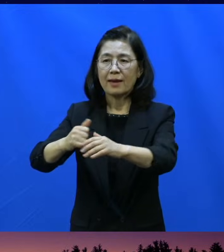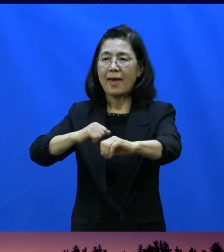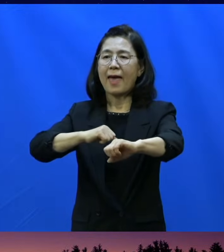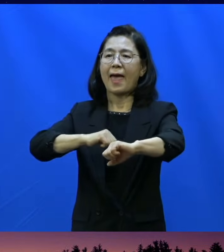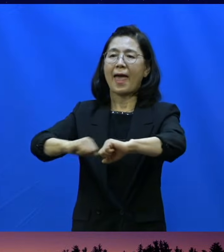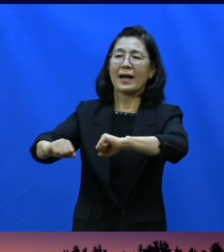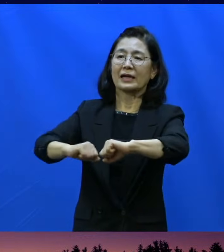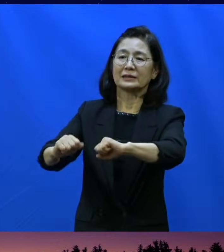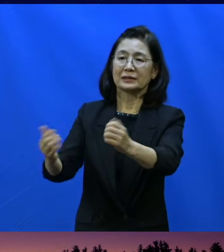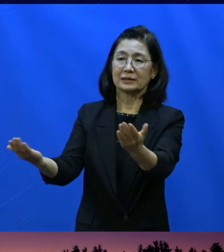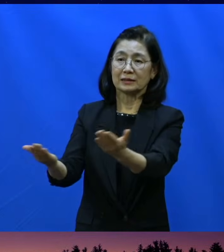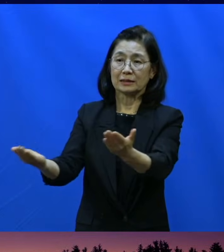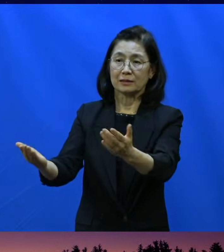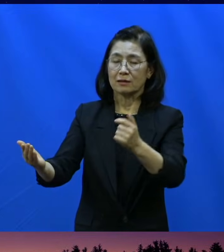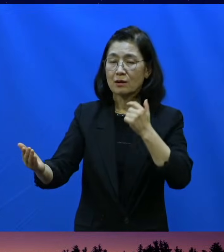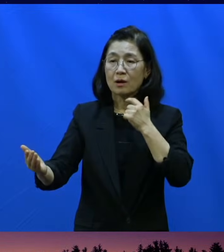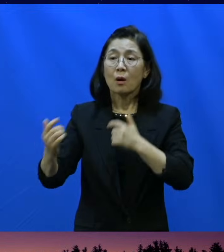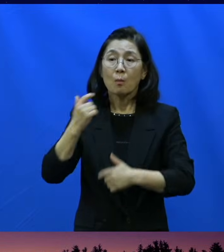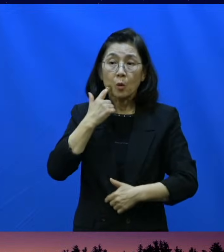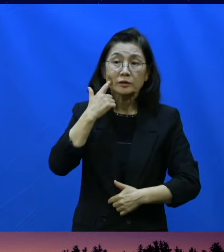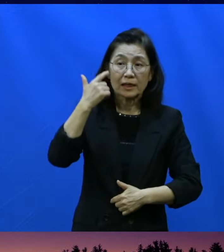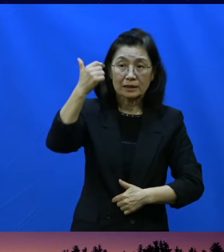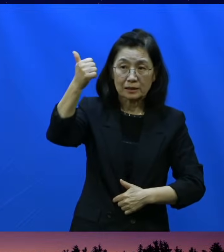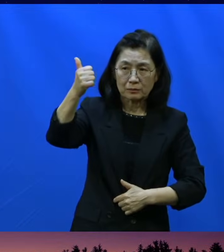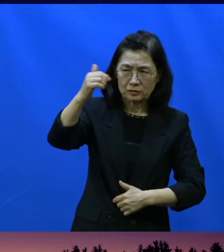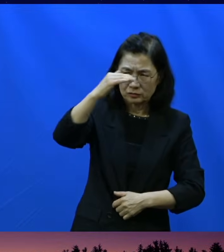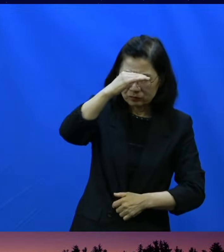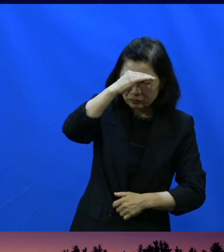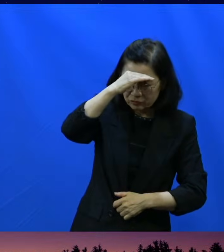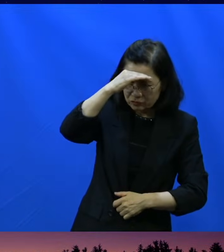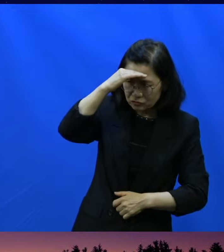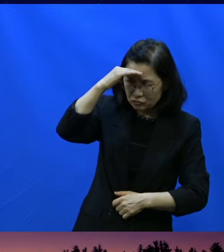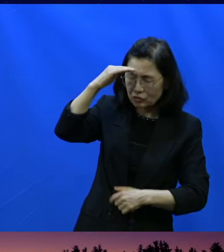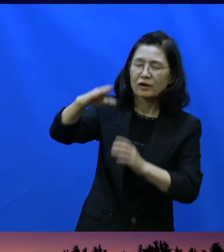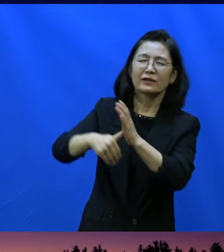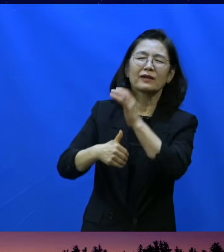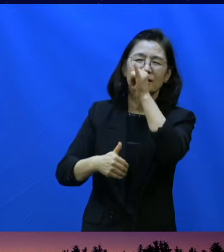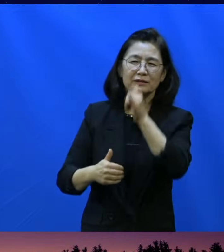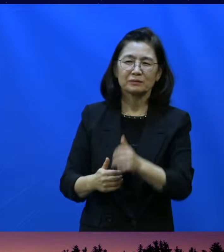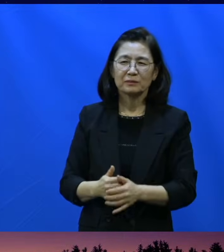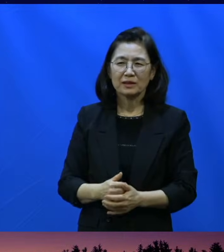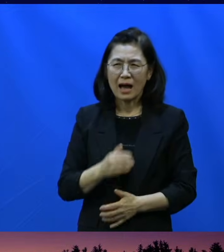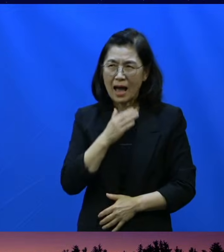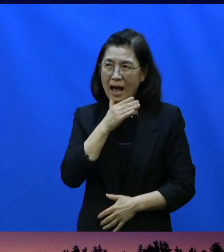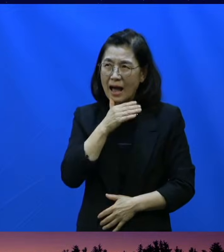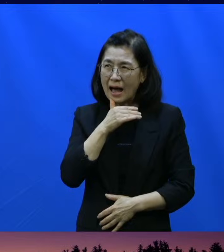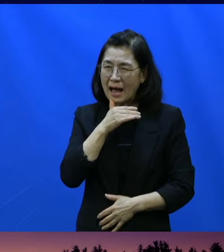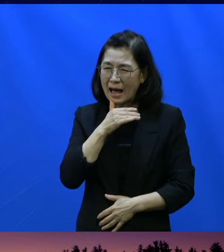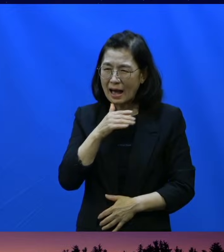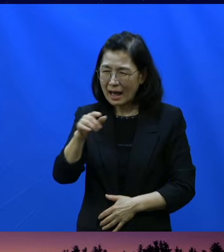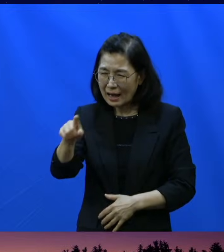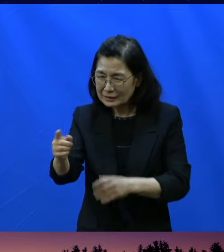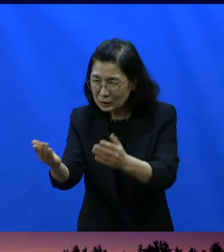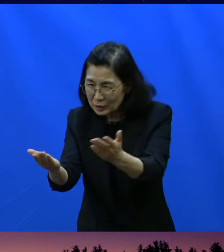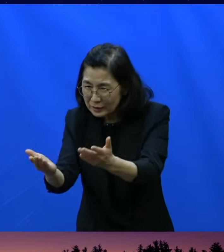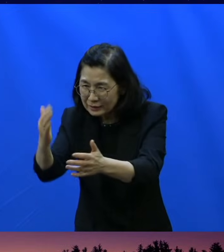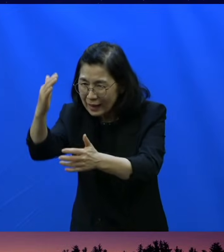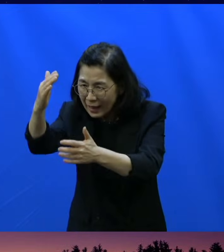구경하는 일이 얼마나 흥미로운지 몰라요. 와, 하나님이 하시네. 이번 주도 하나님이